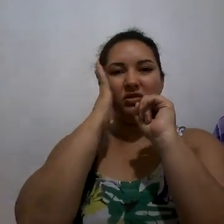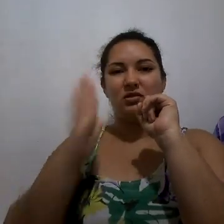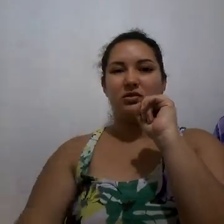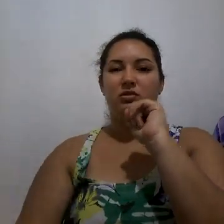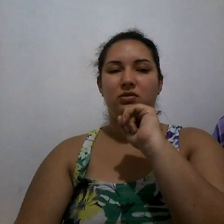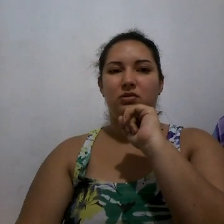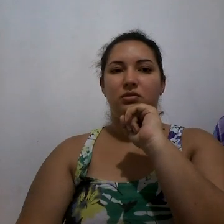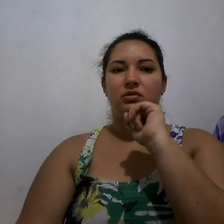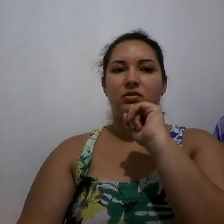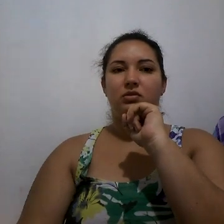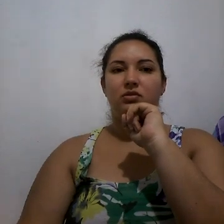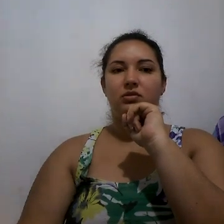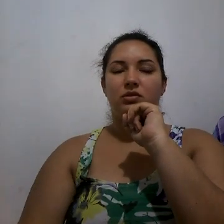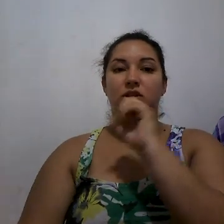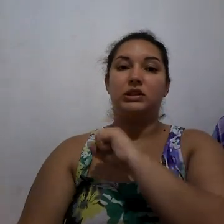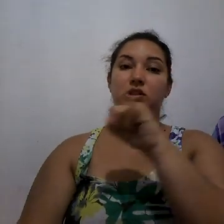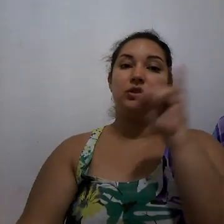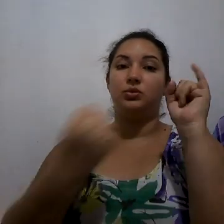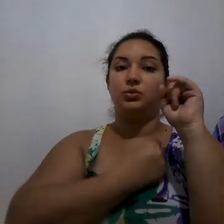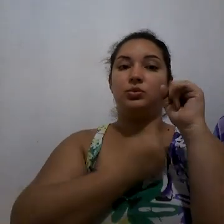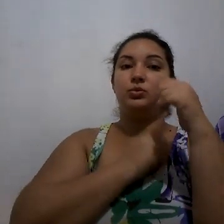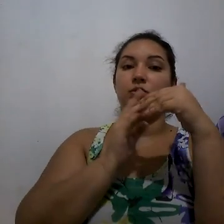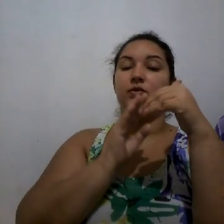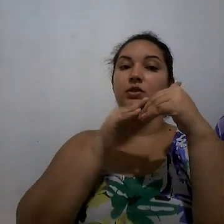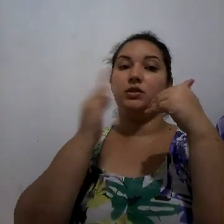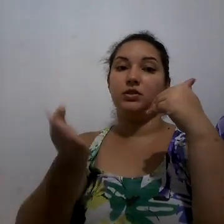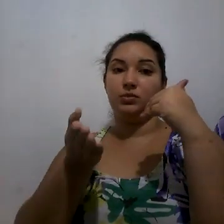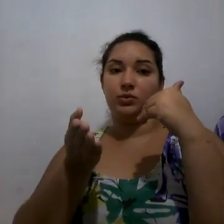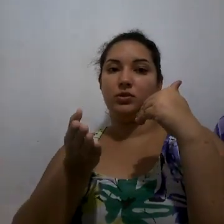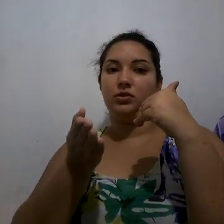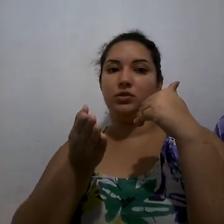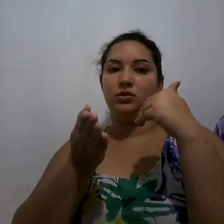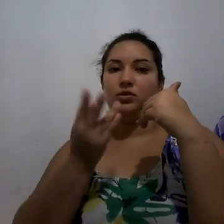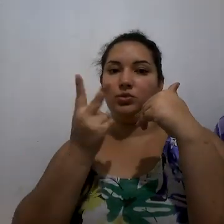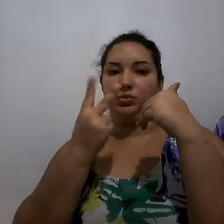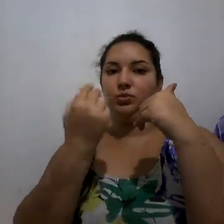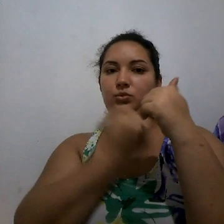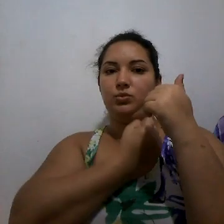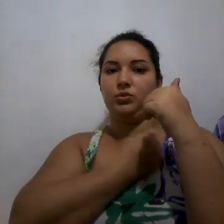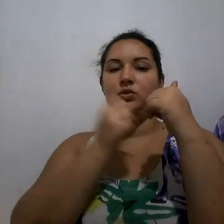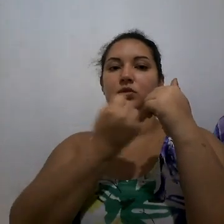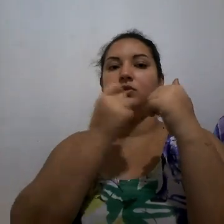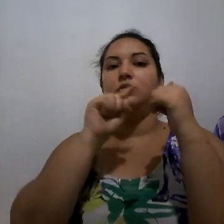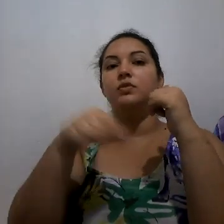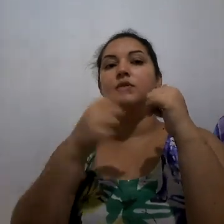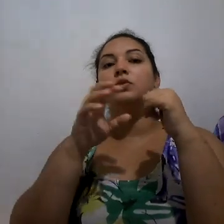Aqui, se o número que vem depois do segundo número após da vírgula for maior que 5,